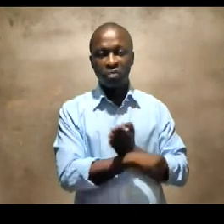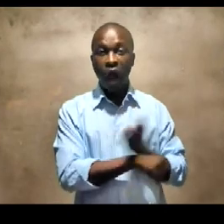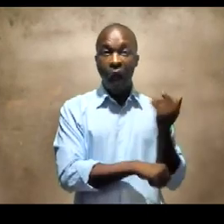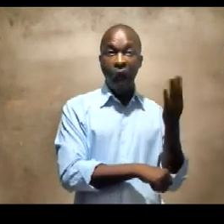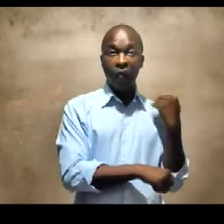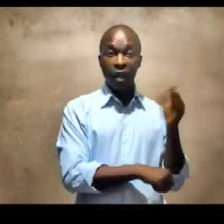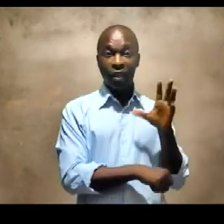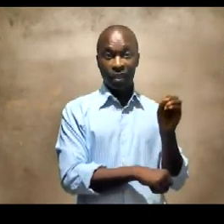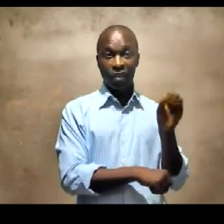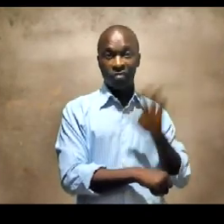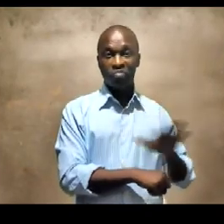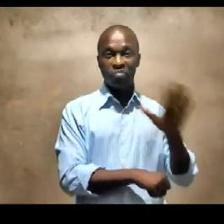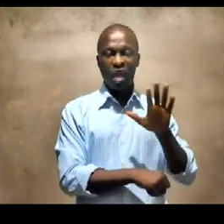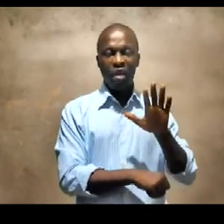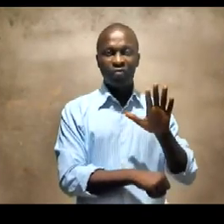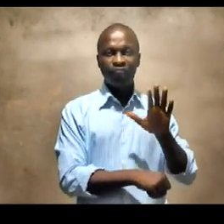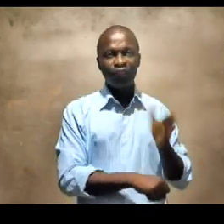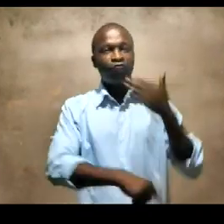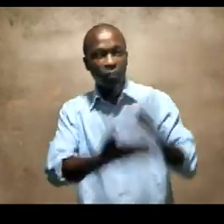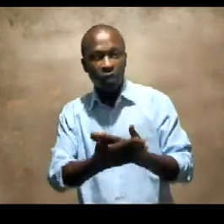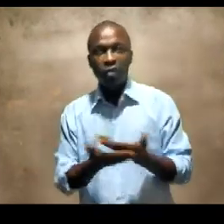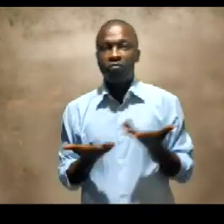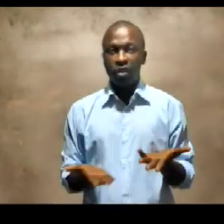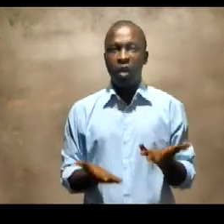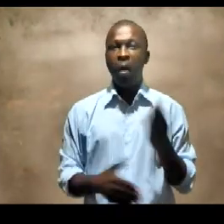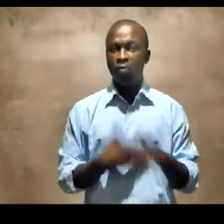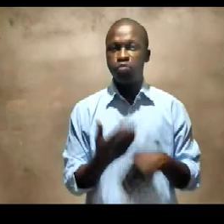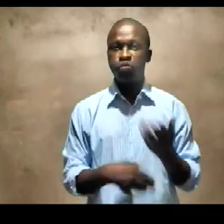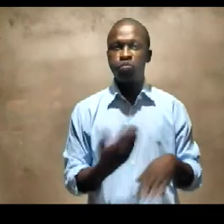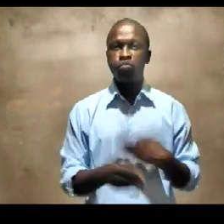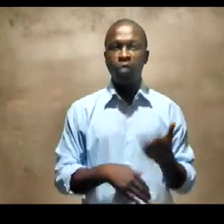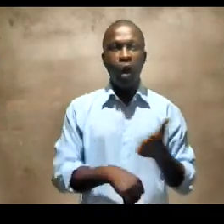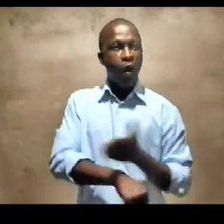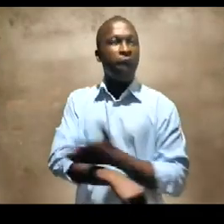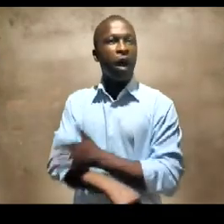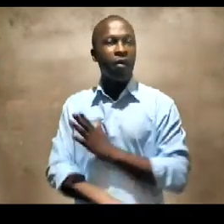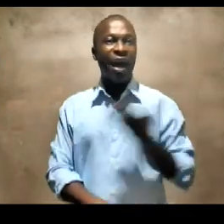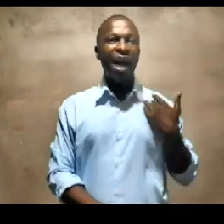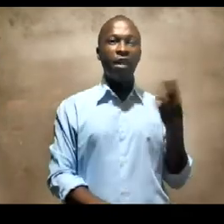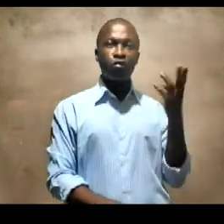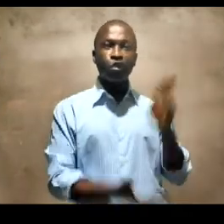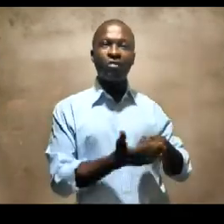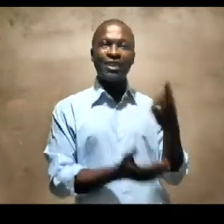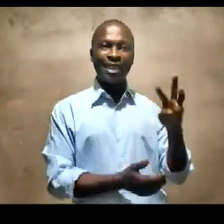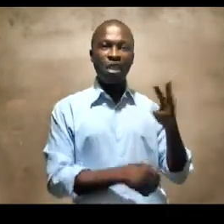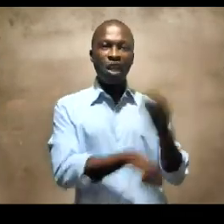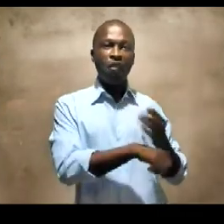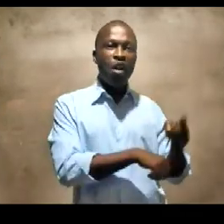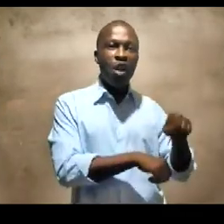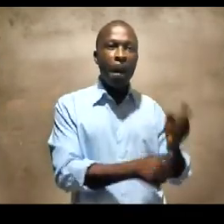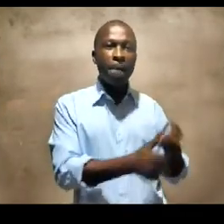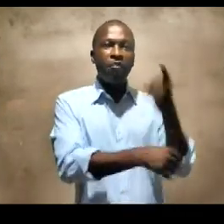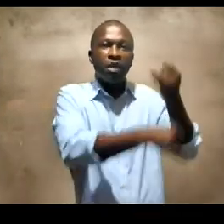jour d'aujourd'hui à hauteur de 50%. Une évolution non négligeable par rapport aux 16% de 2016.